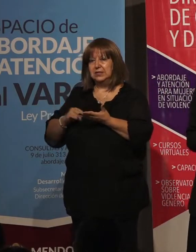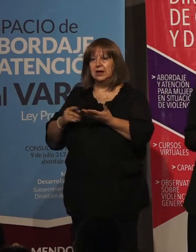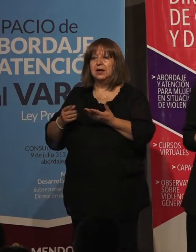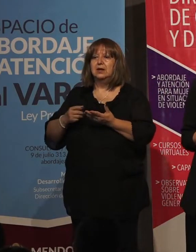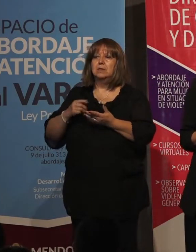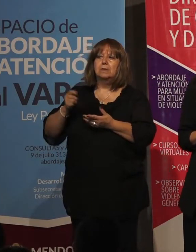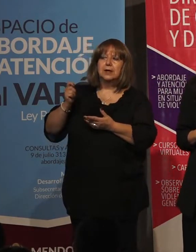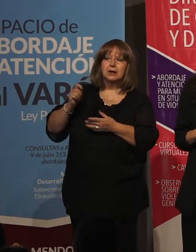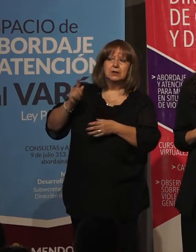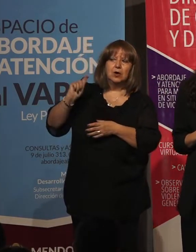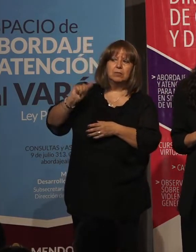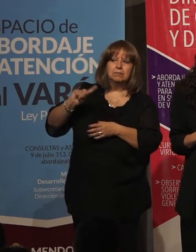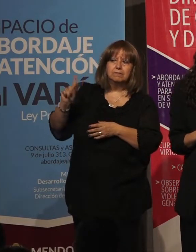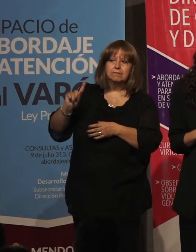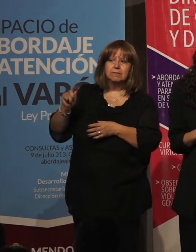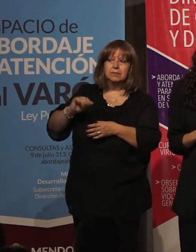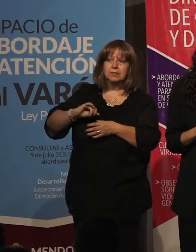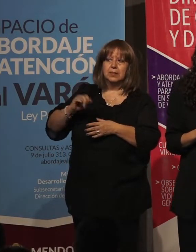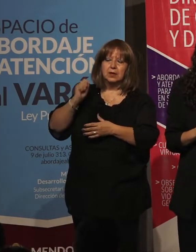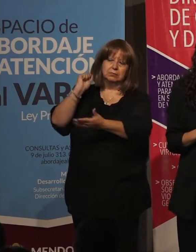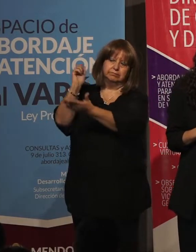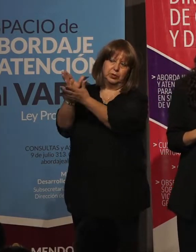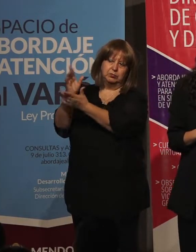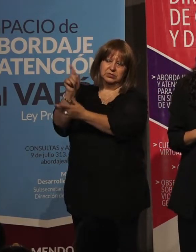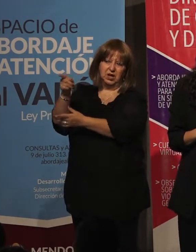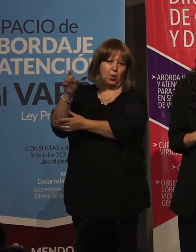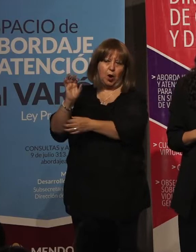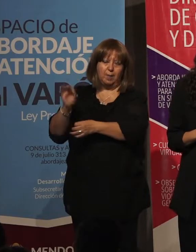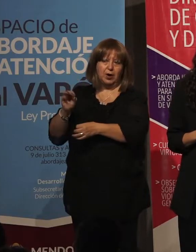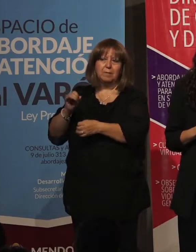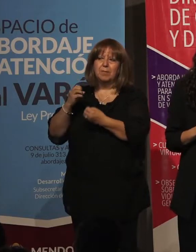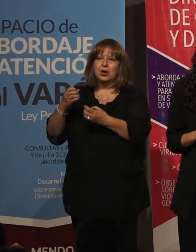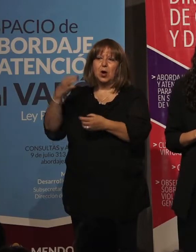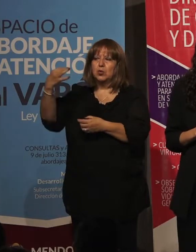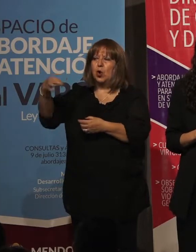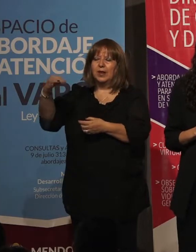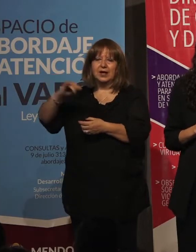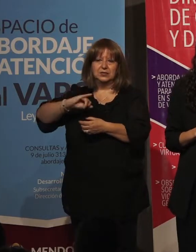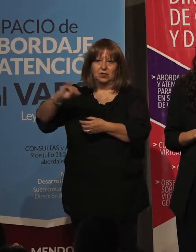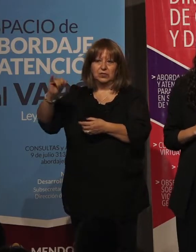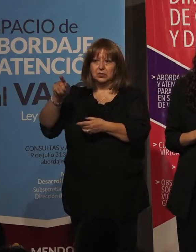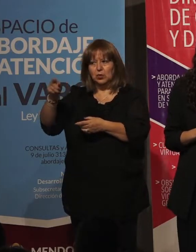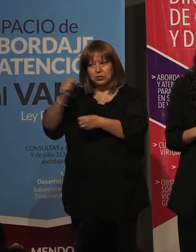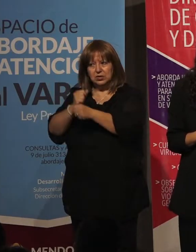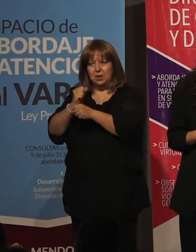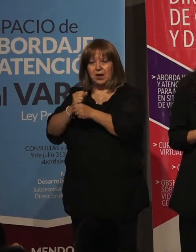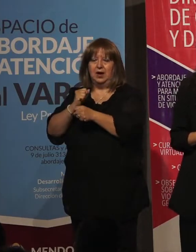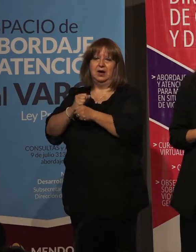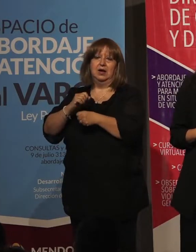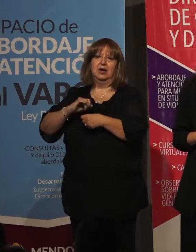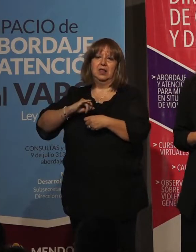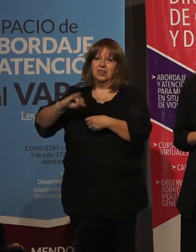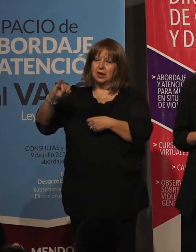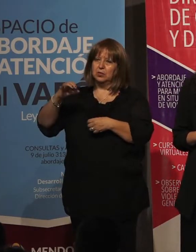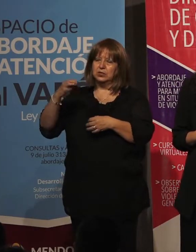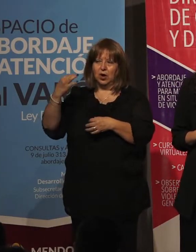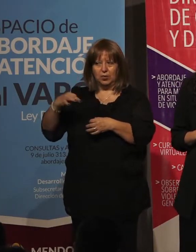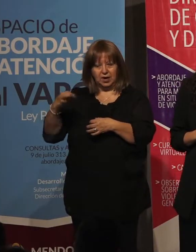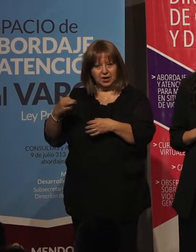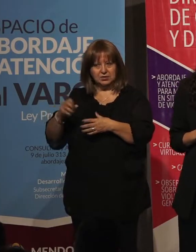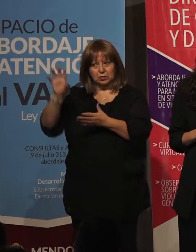sumario administrativo. Y terminamos sancionando ese empleo público, porque tiene la obligación, son funcionarios y tienen la obligación de tomar las